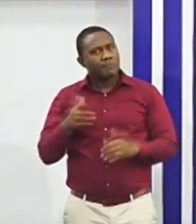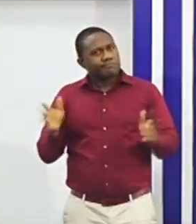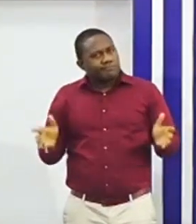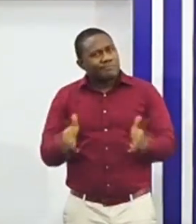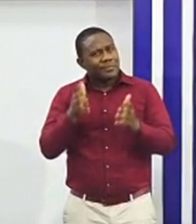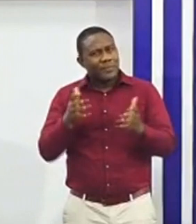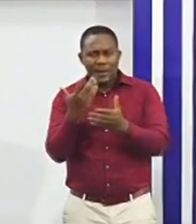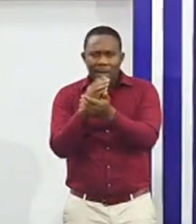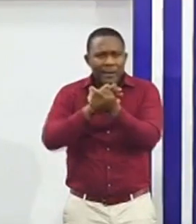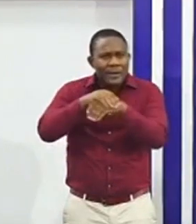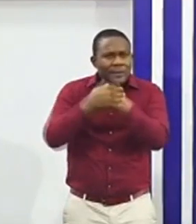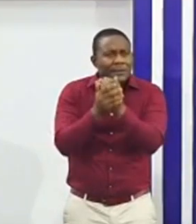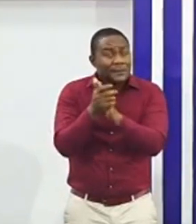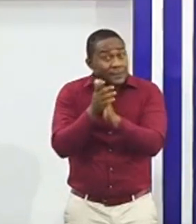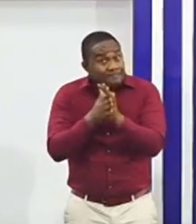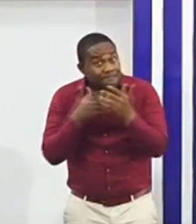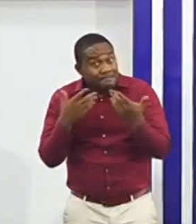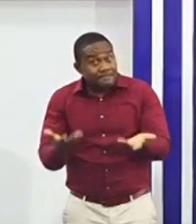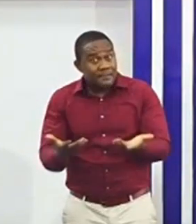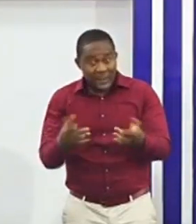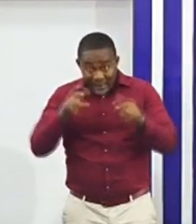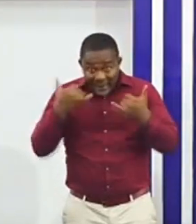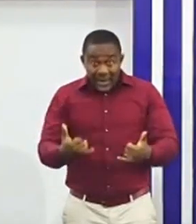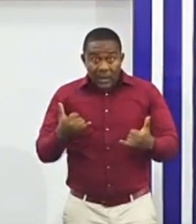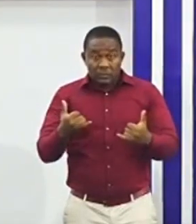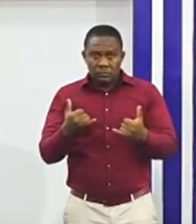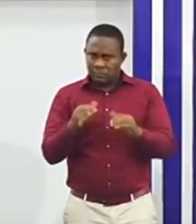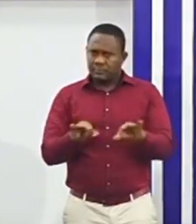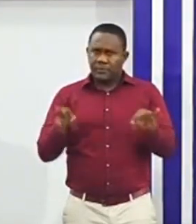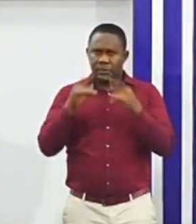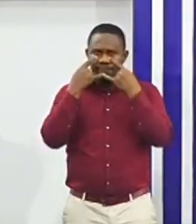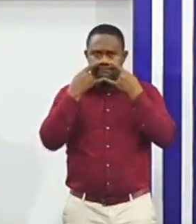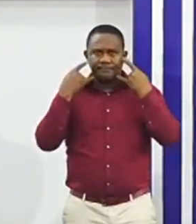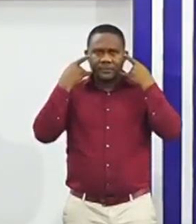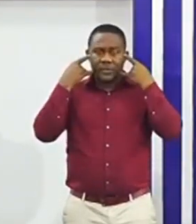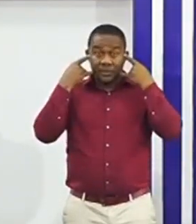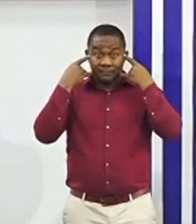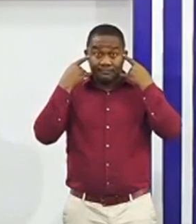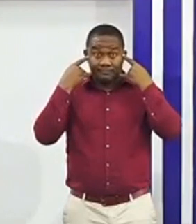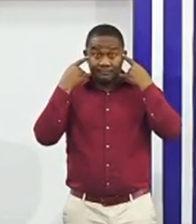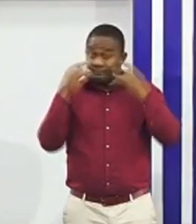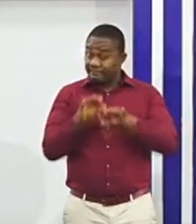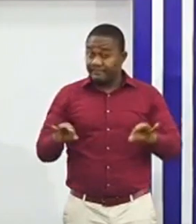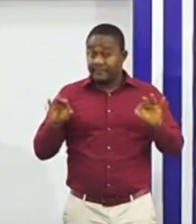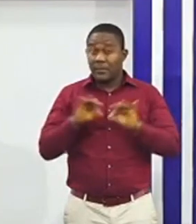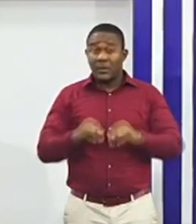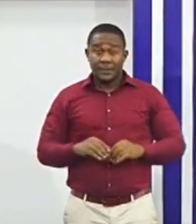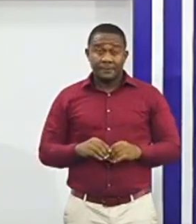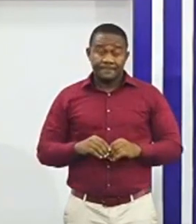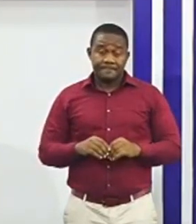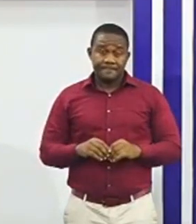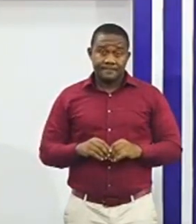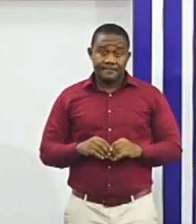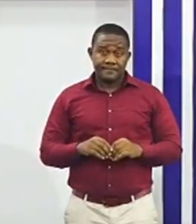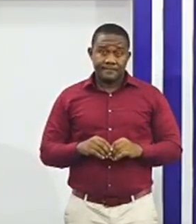asigre na ka i abalbe bena be fili fon e erenga ka be pam fili be a yele ta subtina na wu